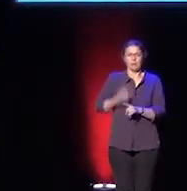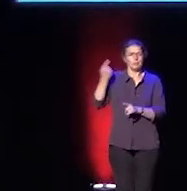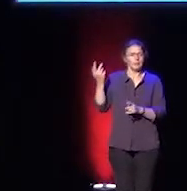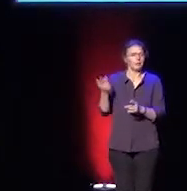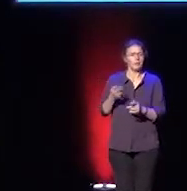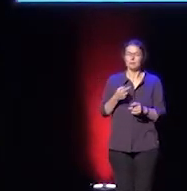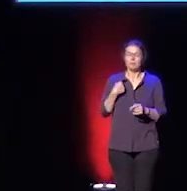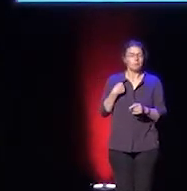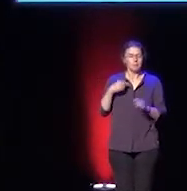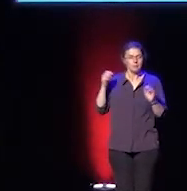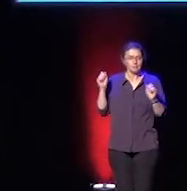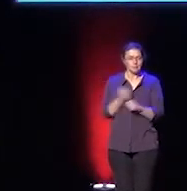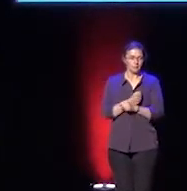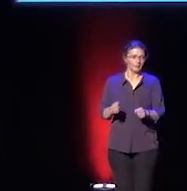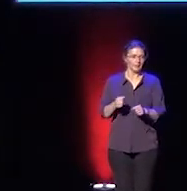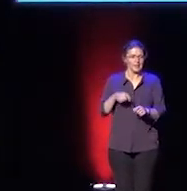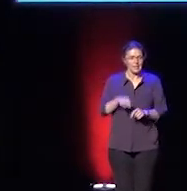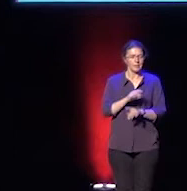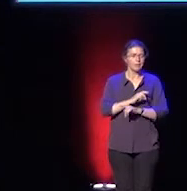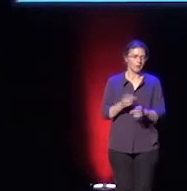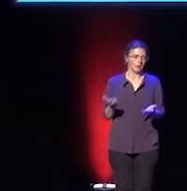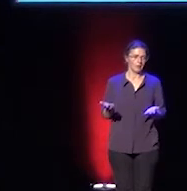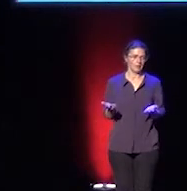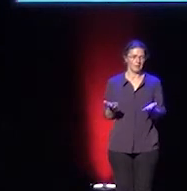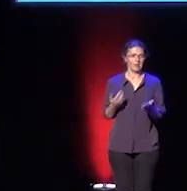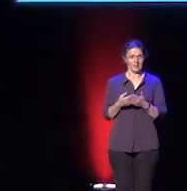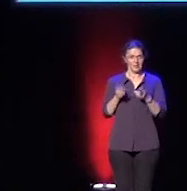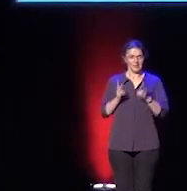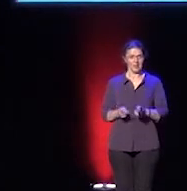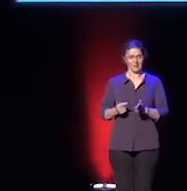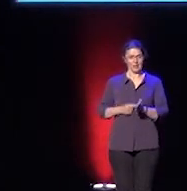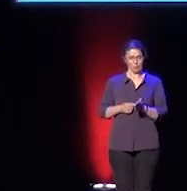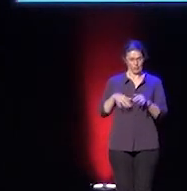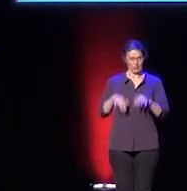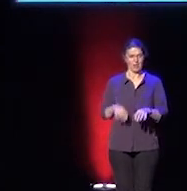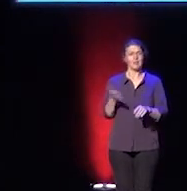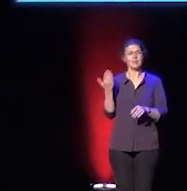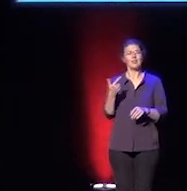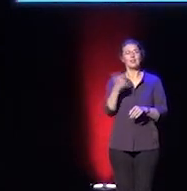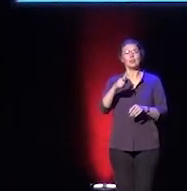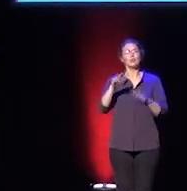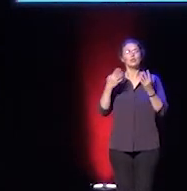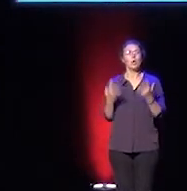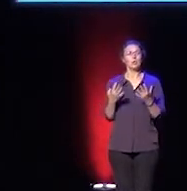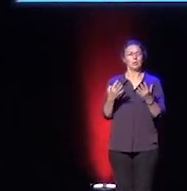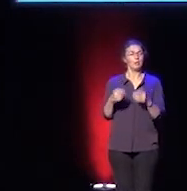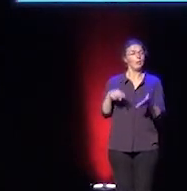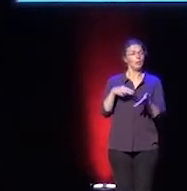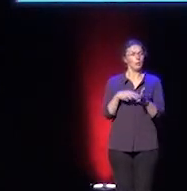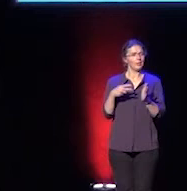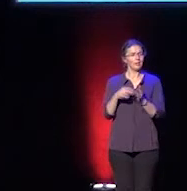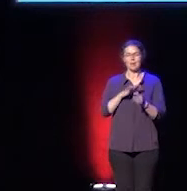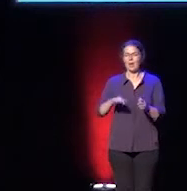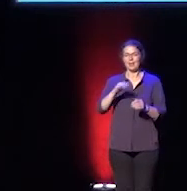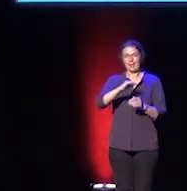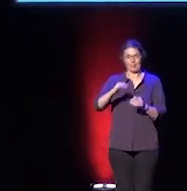halten wir für unvertretbar. Geht nicht. Dieser Rechtsanspruch besteht seit 2009. Die Politik in allen